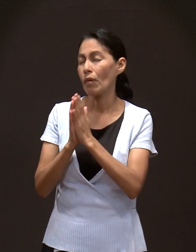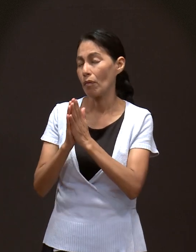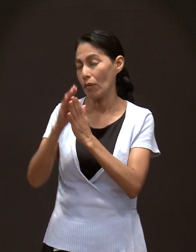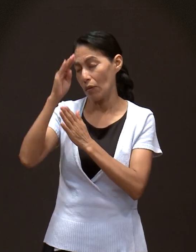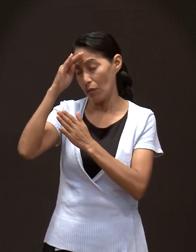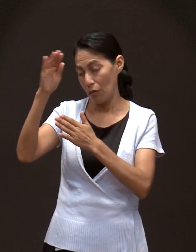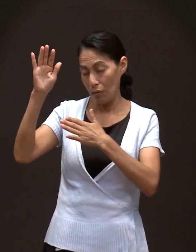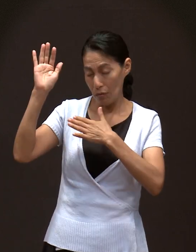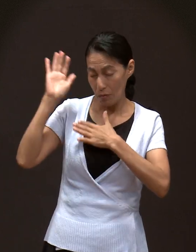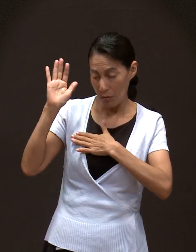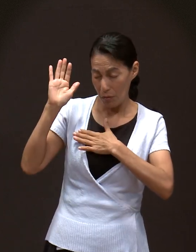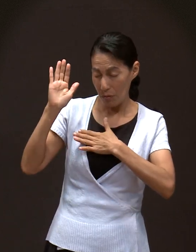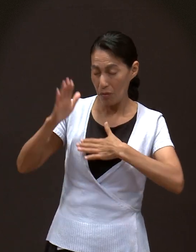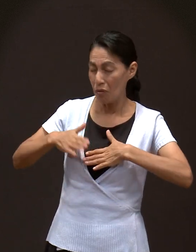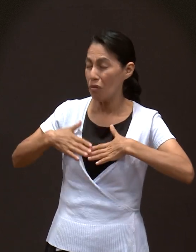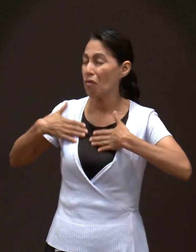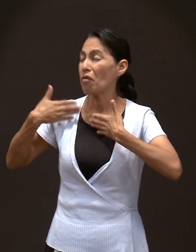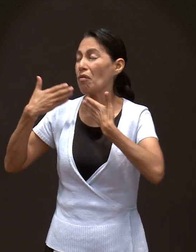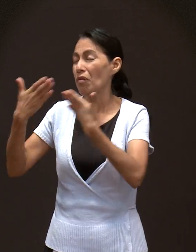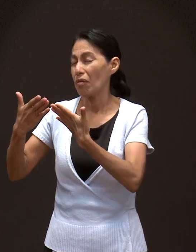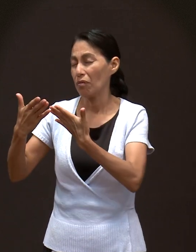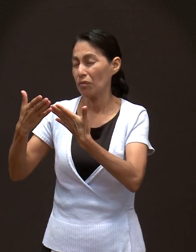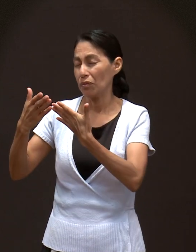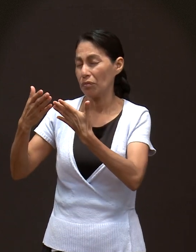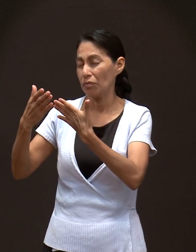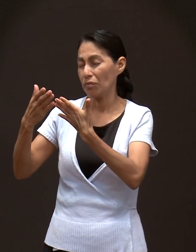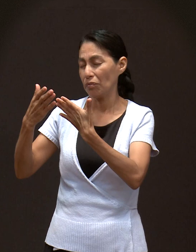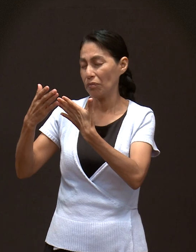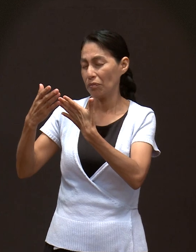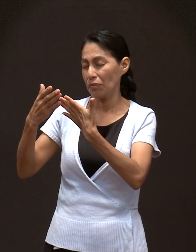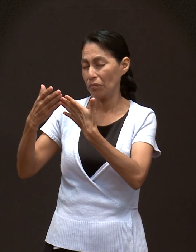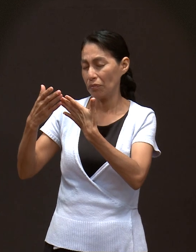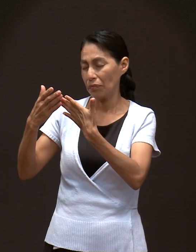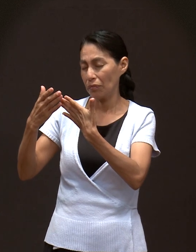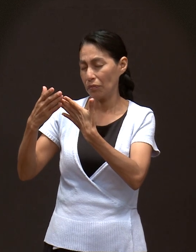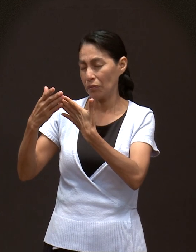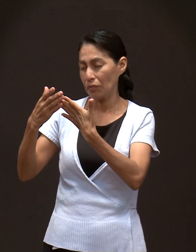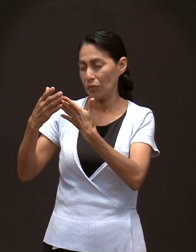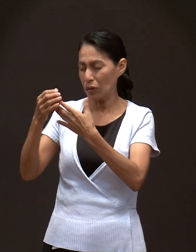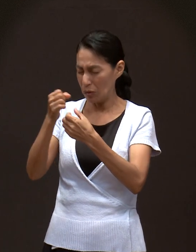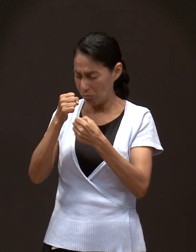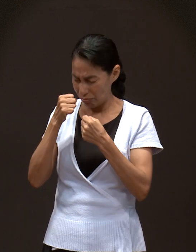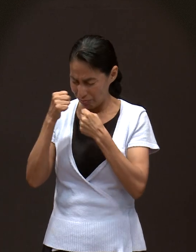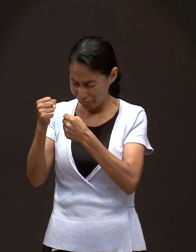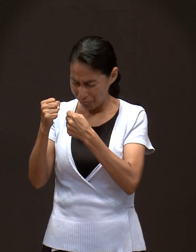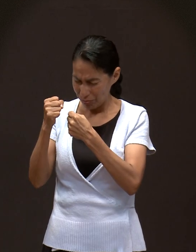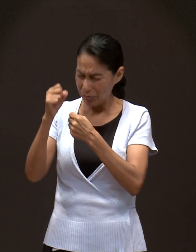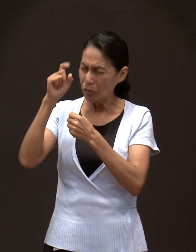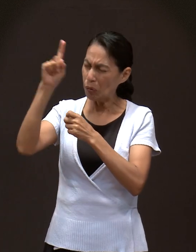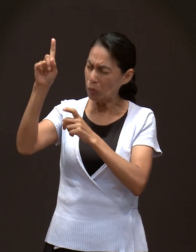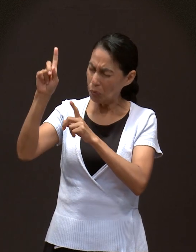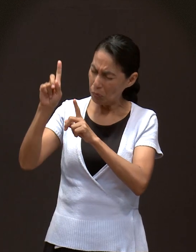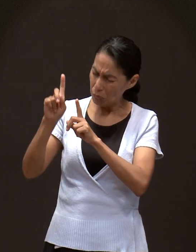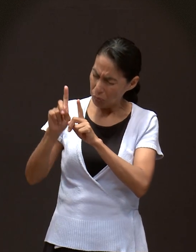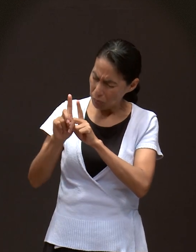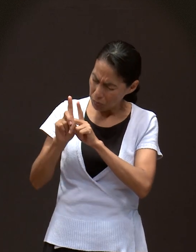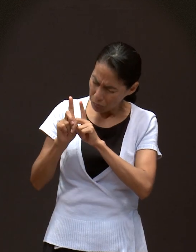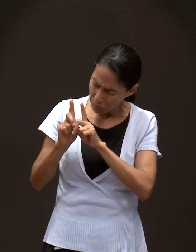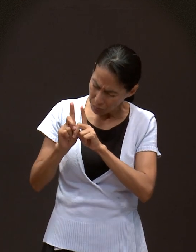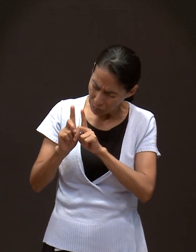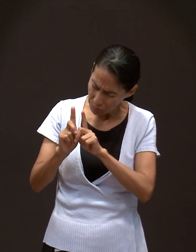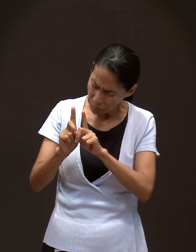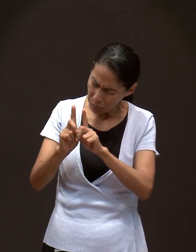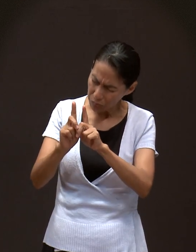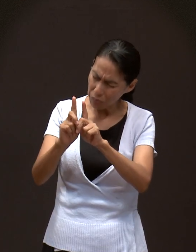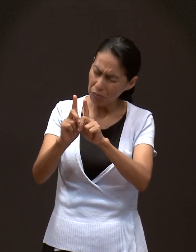nos refugiamos en tú estarás ahí